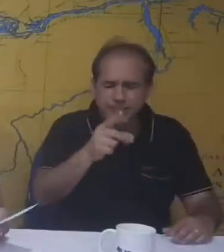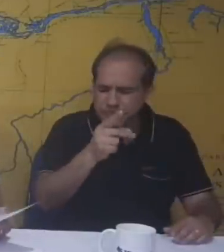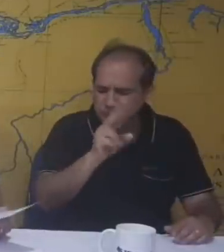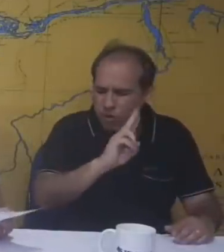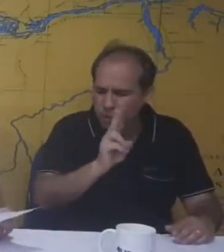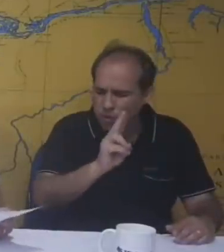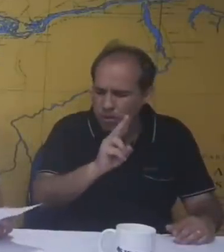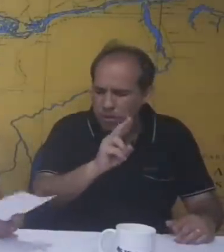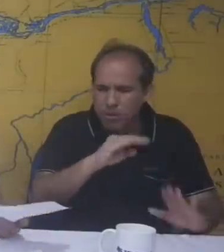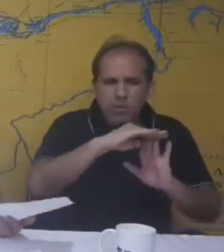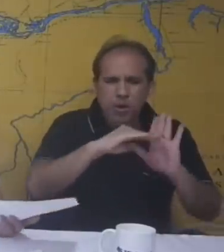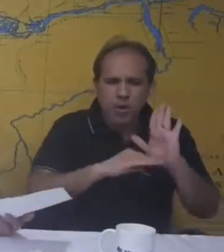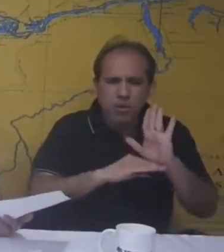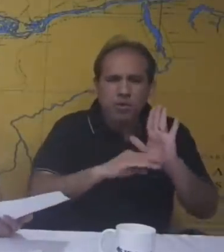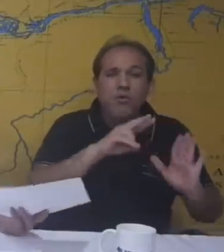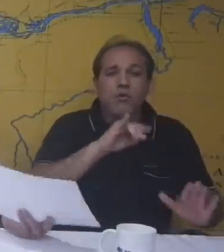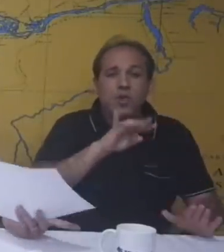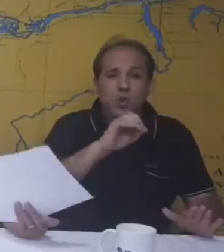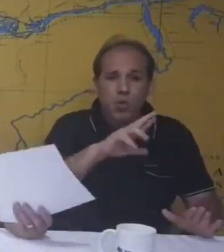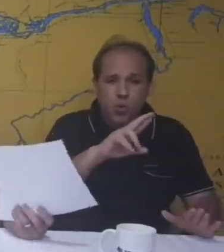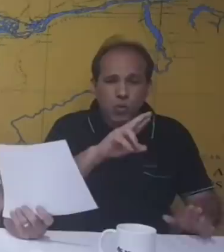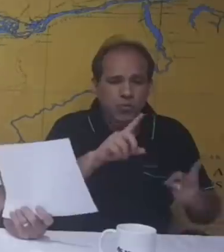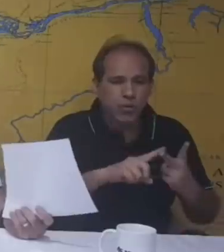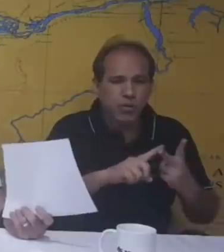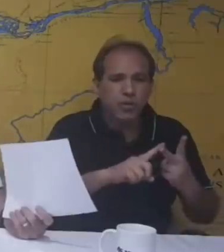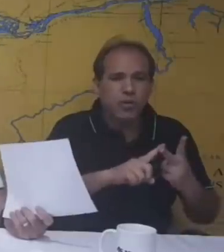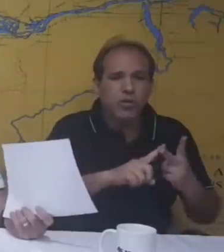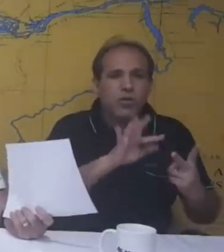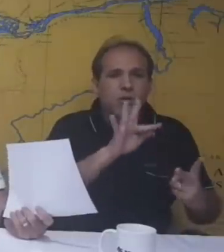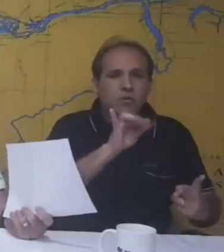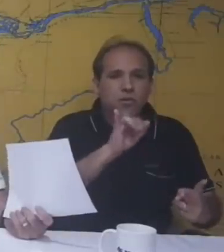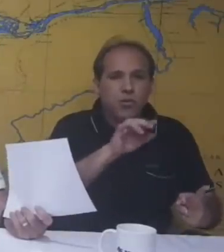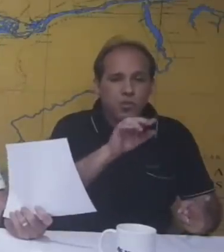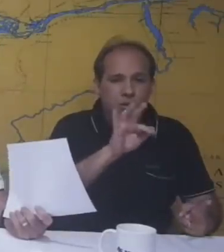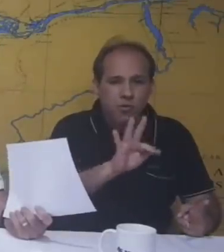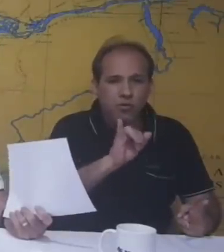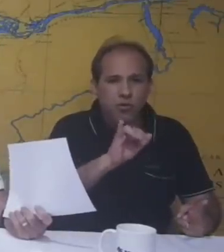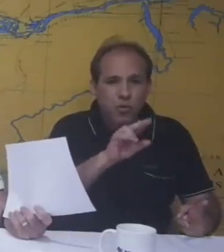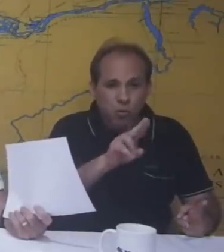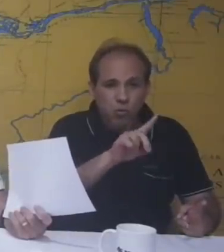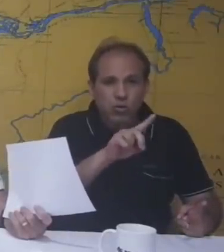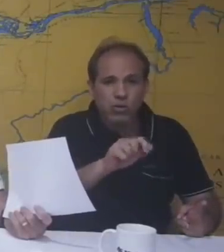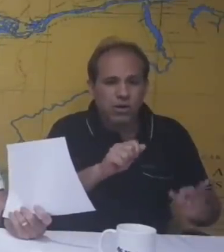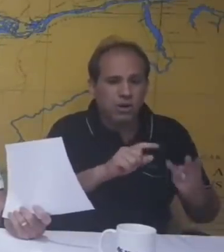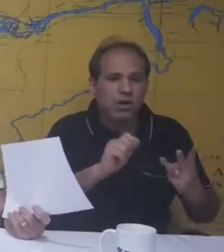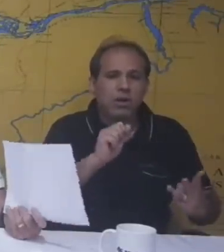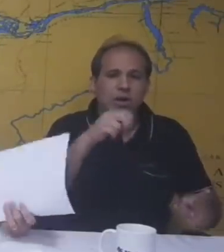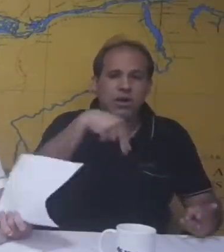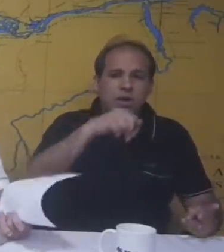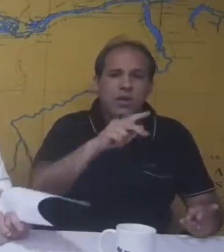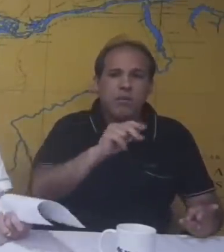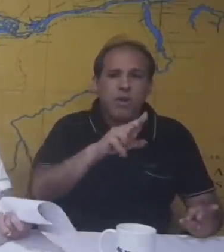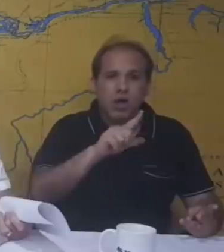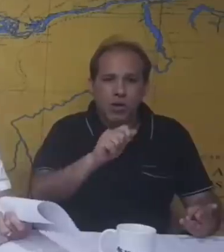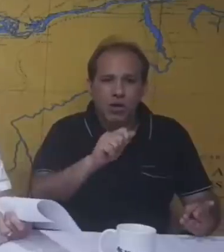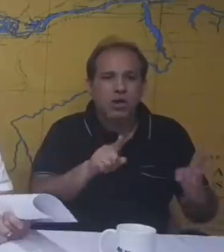agradeço aí ao programa Pingo nos Indo, Vitor Brown, Fiuza, Ana Paula do vôlei e o Zé